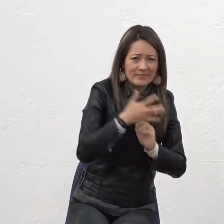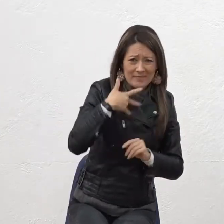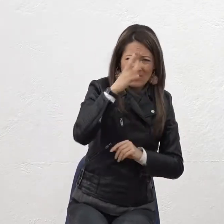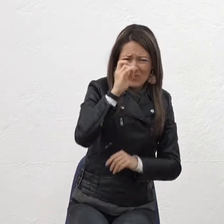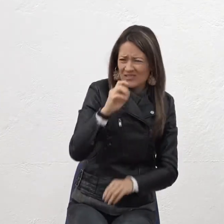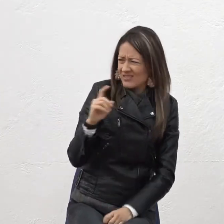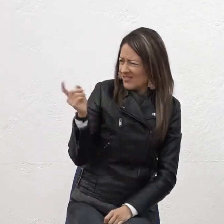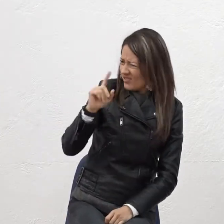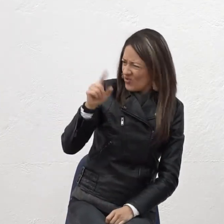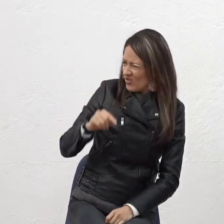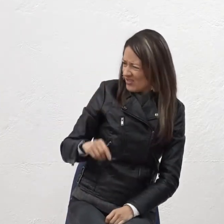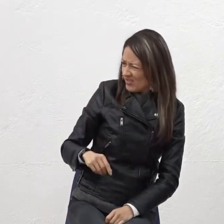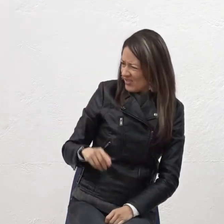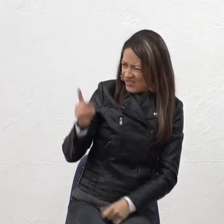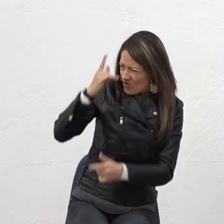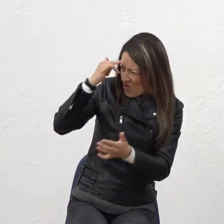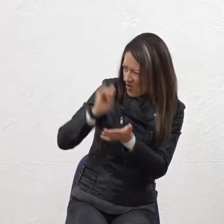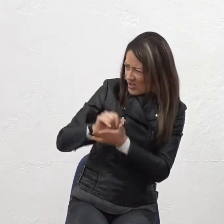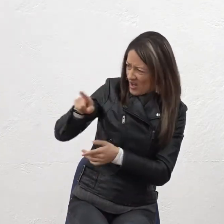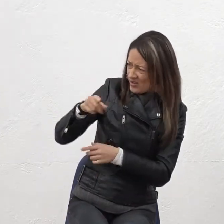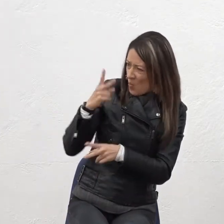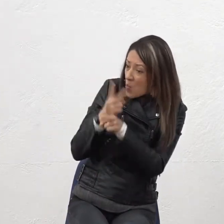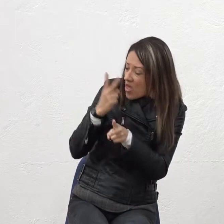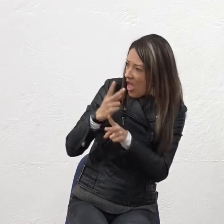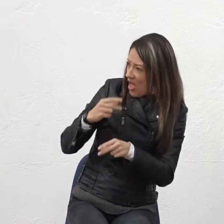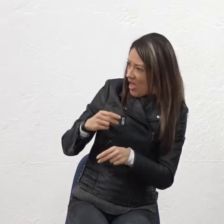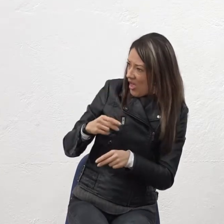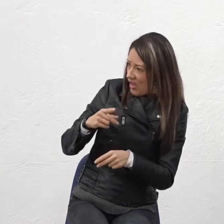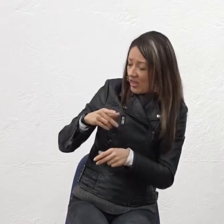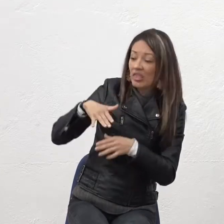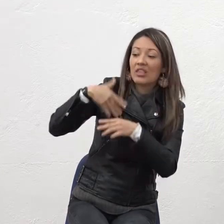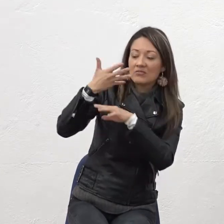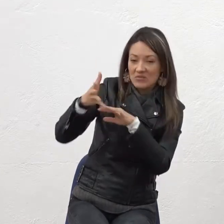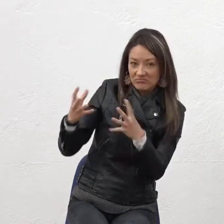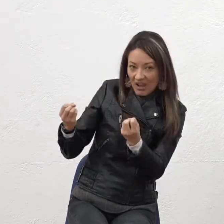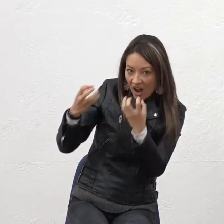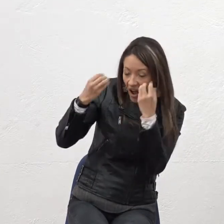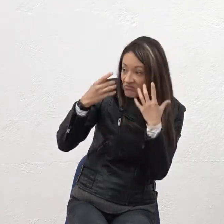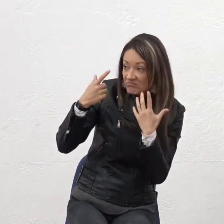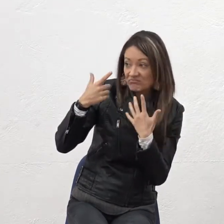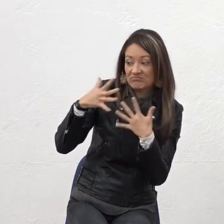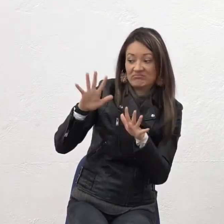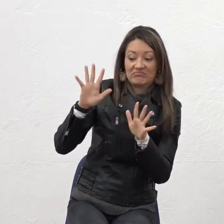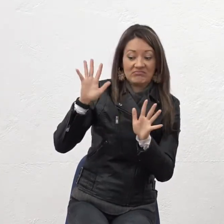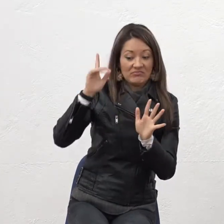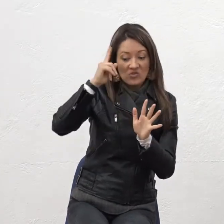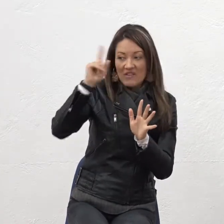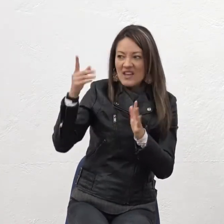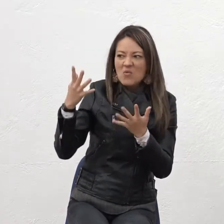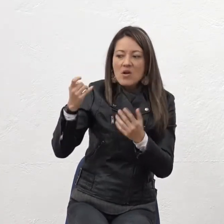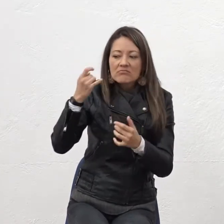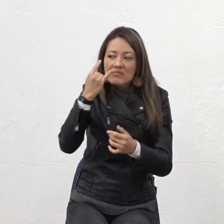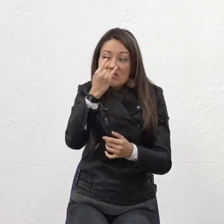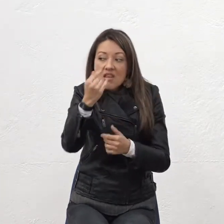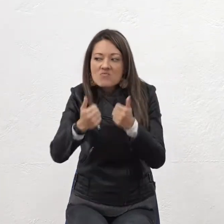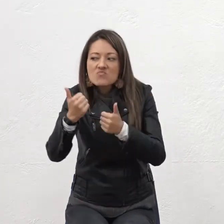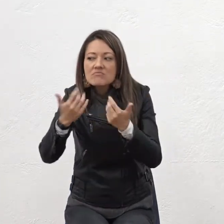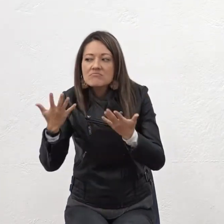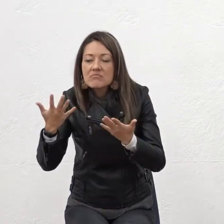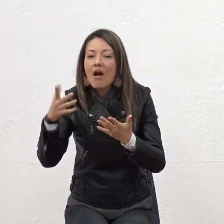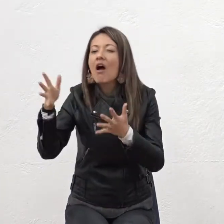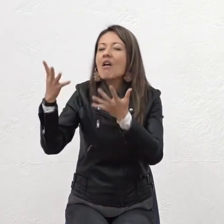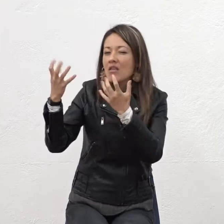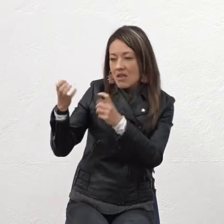decía, no crea en eso, cuidado, por allá la van a enredar. ¿Quién sabe qué estará buscando ese muchacho? Ese muchacho le